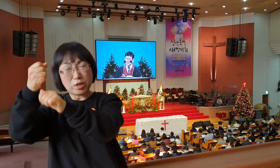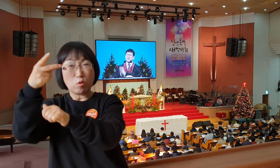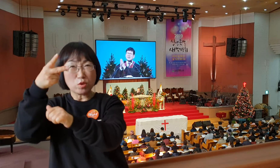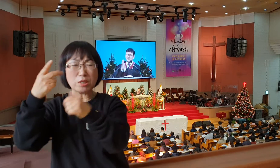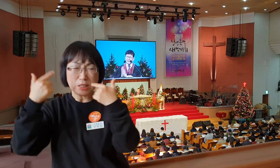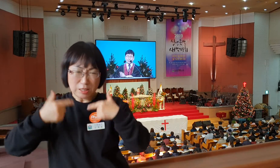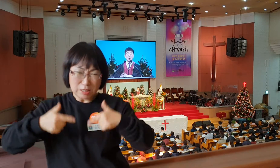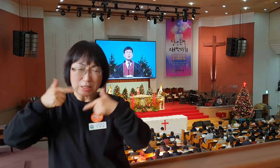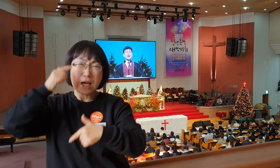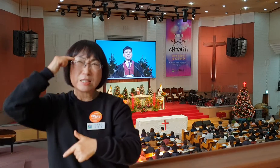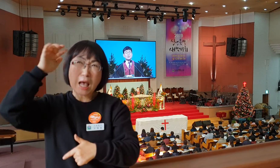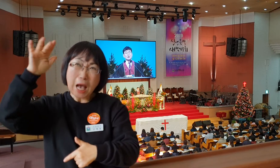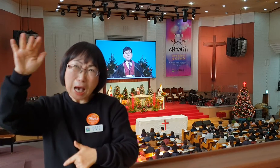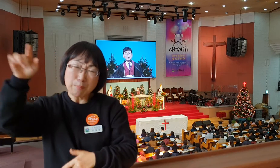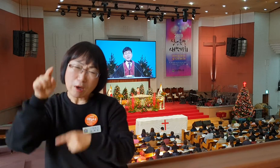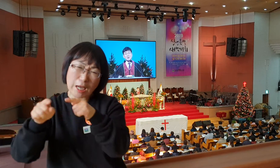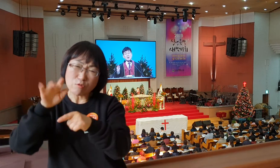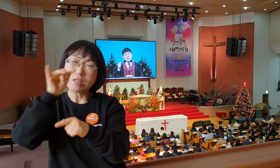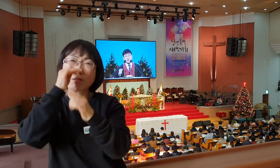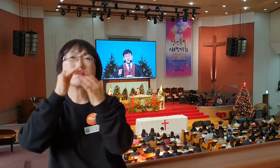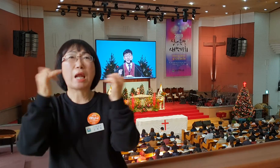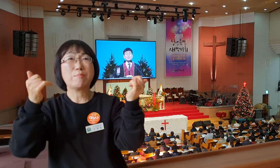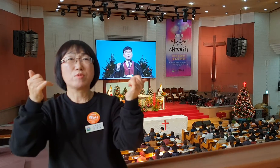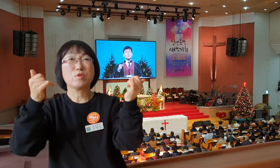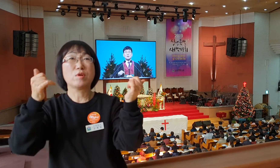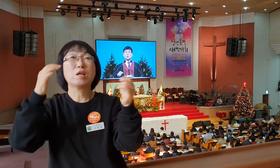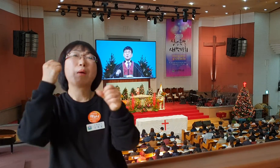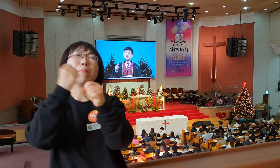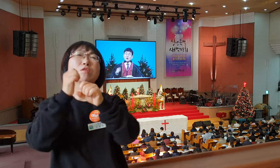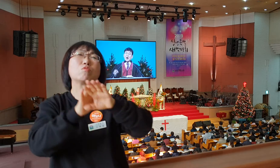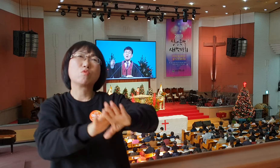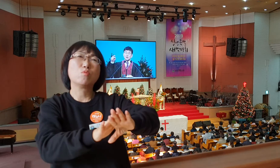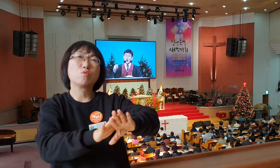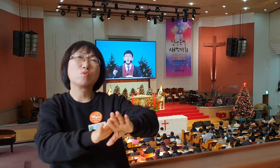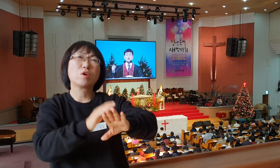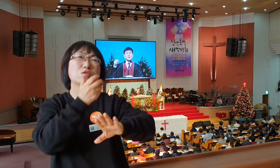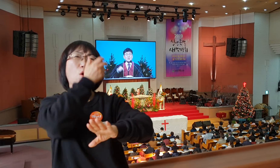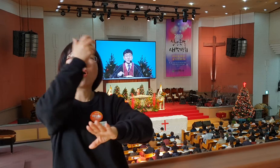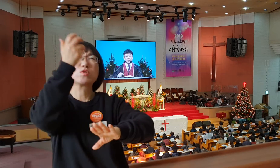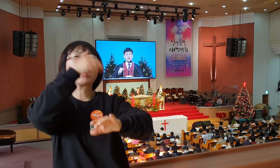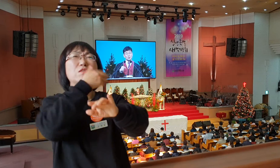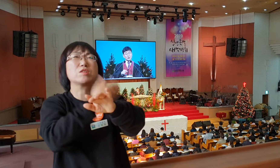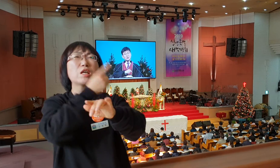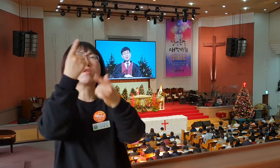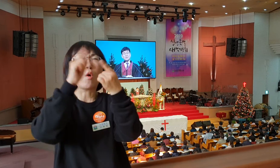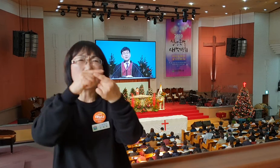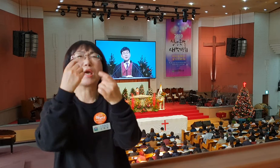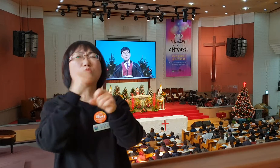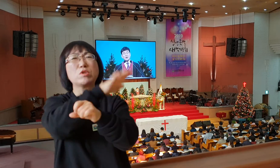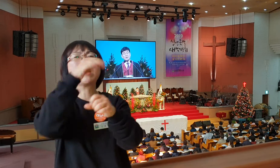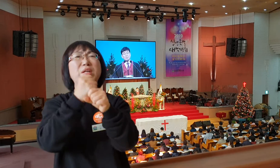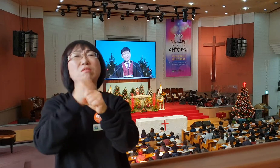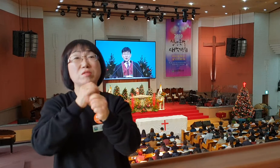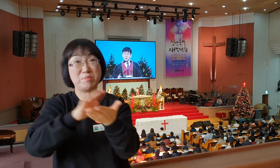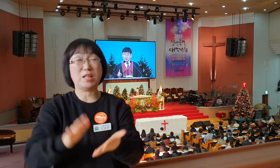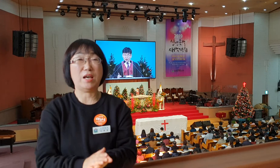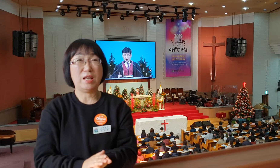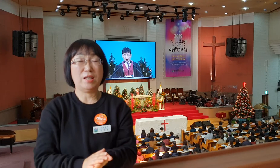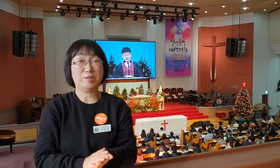늘 사망으로 나갈 수밖에 없는 사람들 그 사람들로 만들어오는데 누가 성령의 능력이 우리를 그렇게 만든답니다